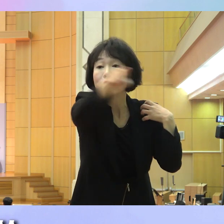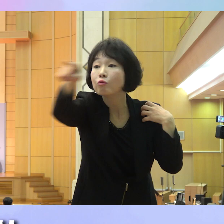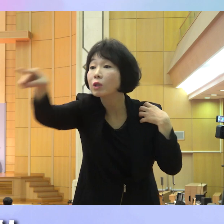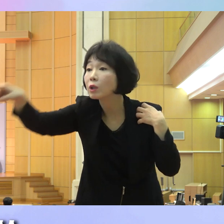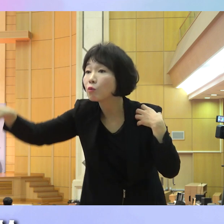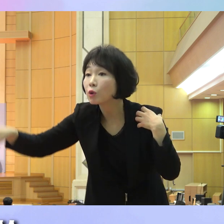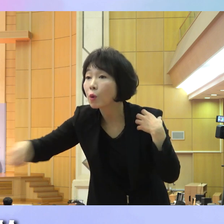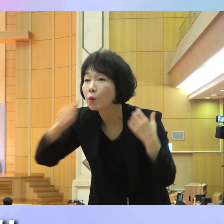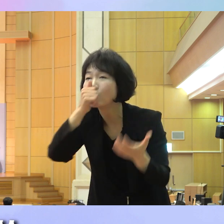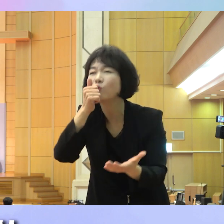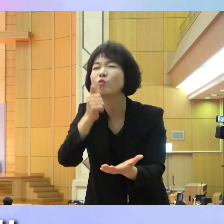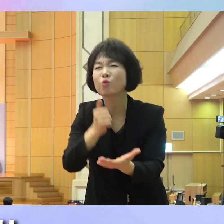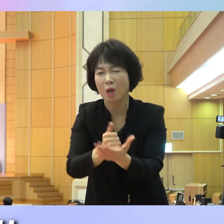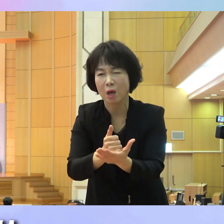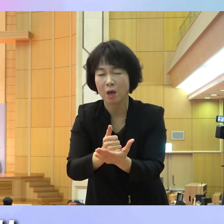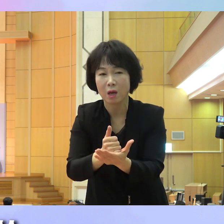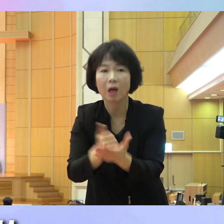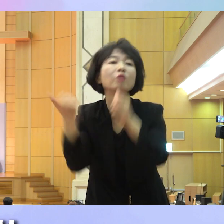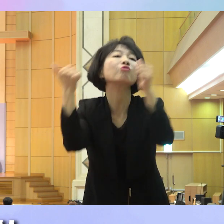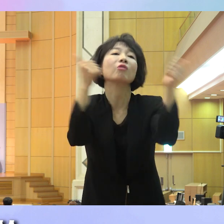말은 우리 죄가 죽고